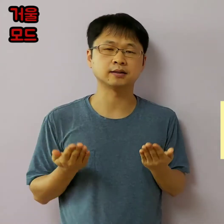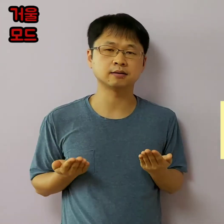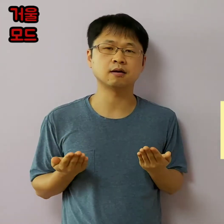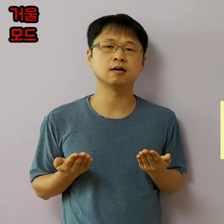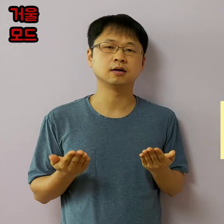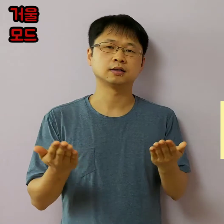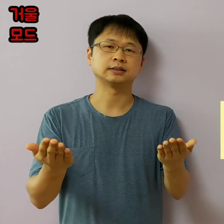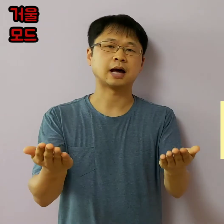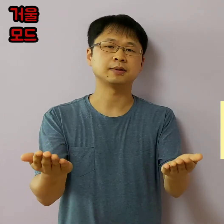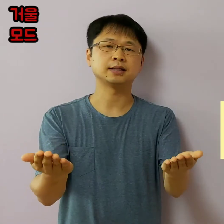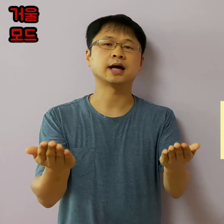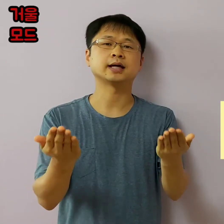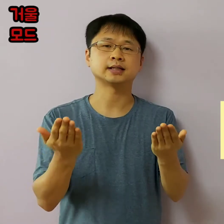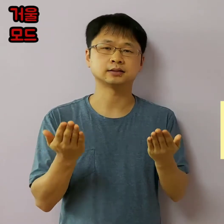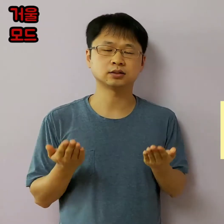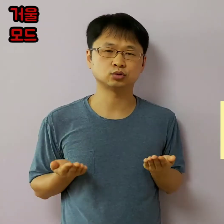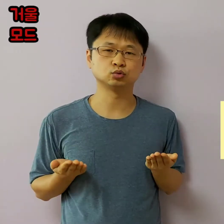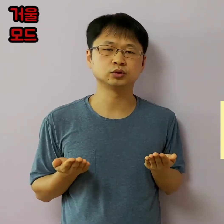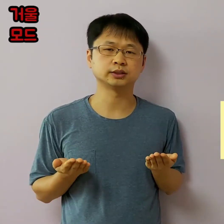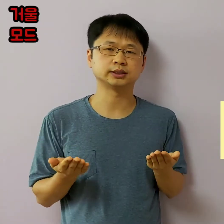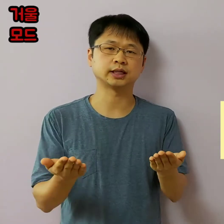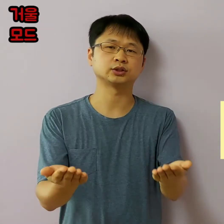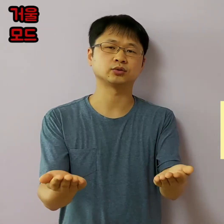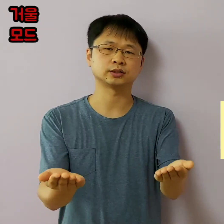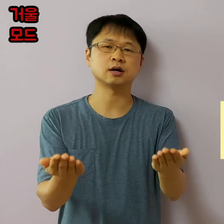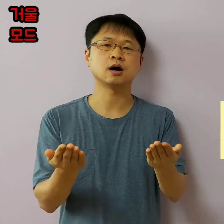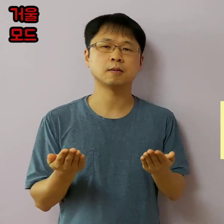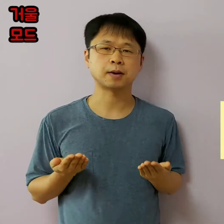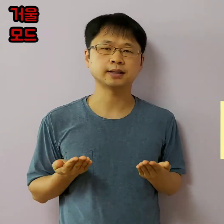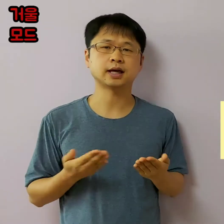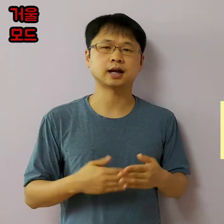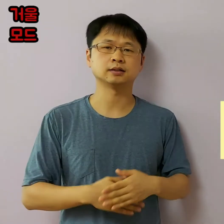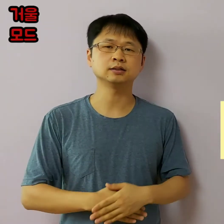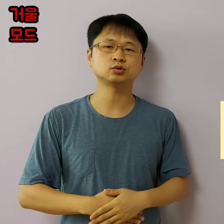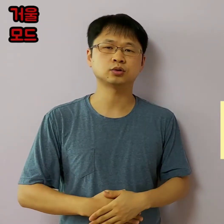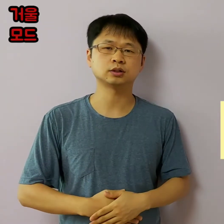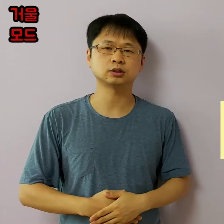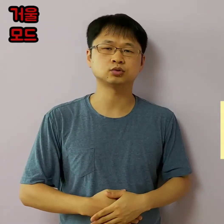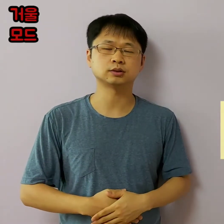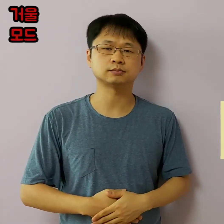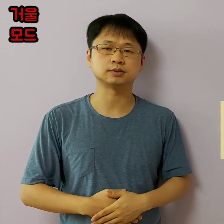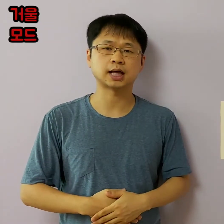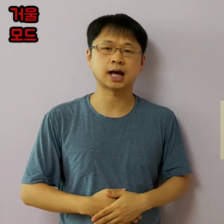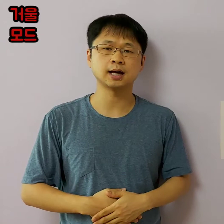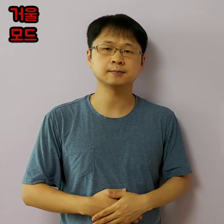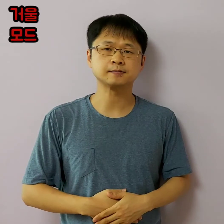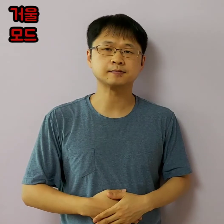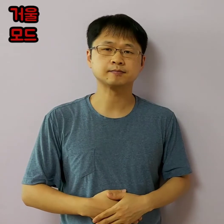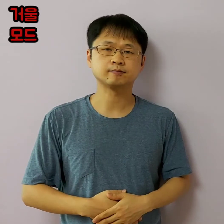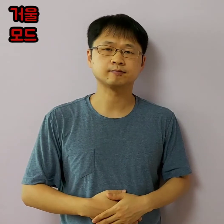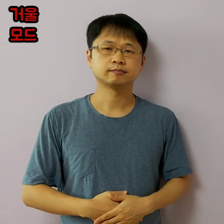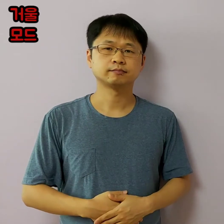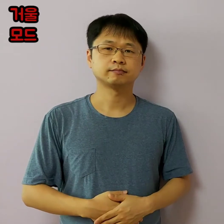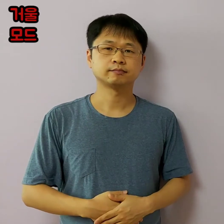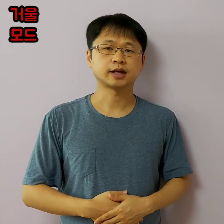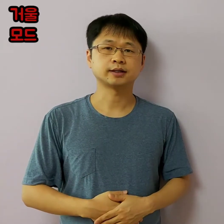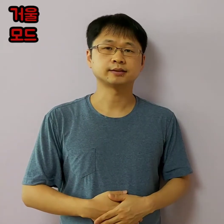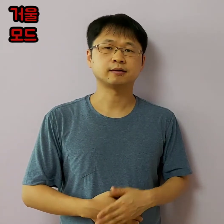받는 거, 남이 나에게 상처를 주는 것이 되겠죠. 그래서 받다라는 수어를 써주었습니다. 네,